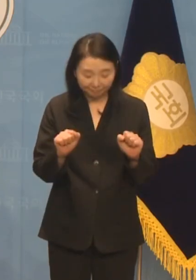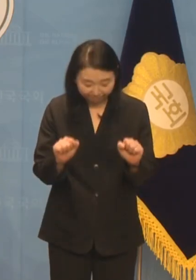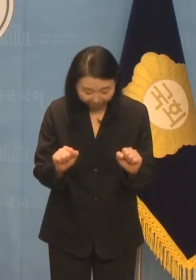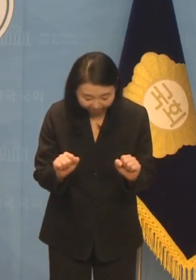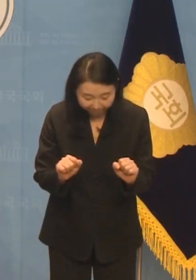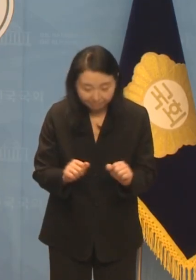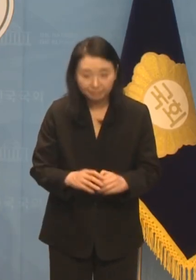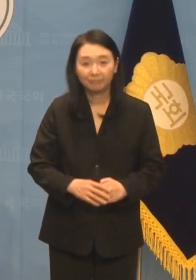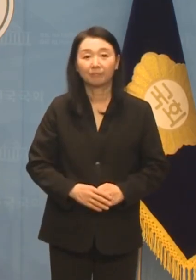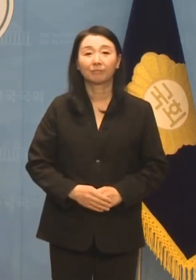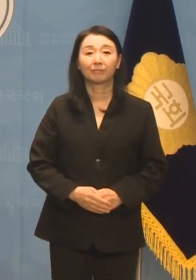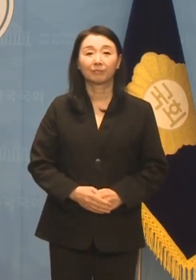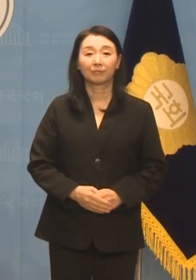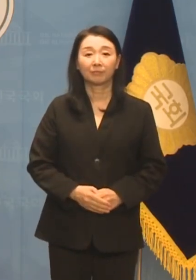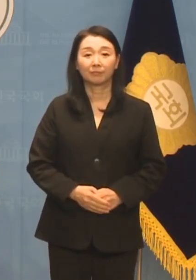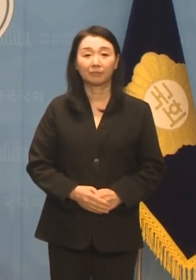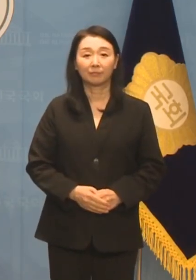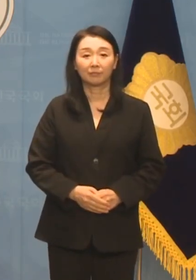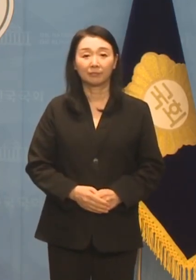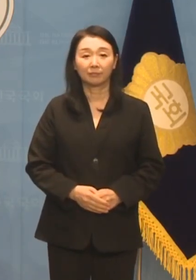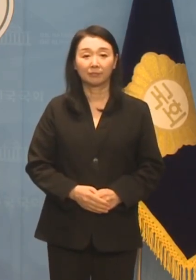안녕하십니까.